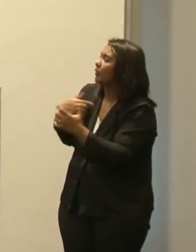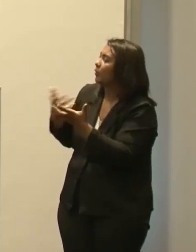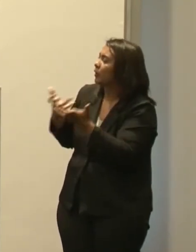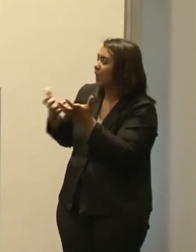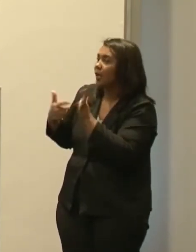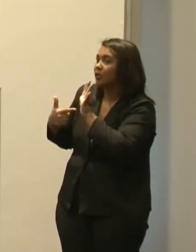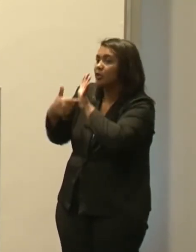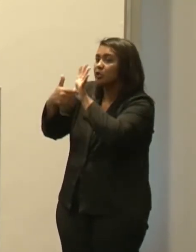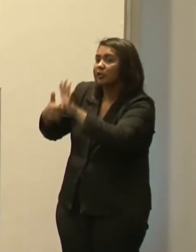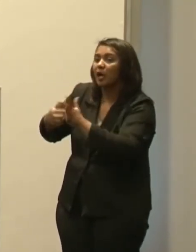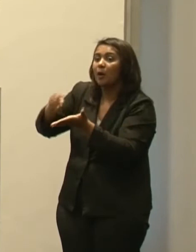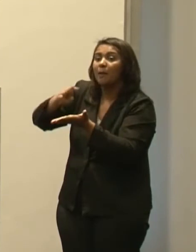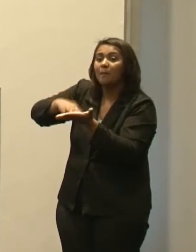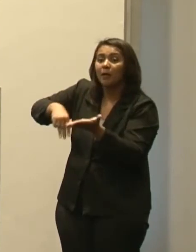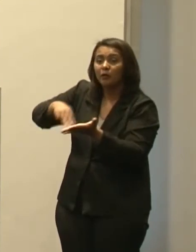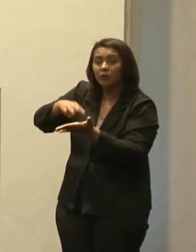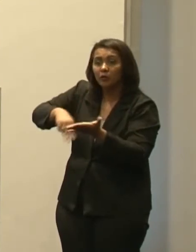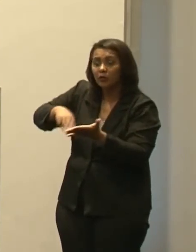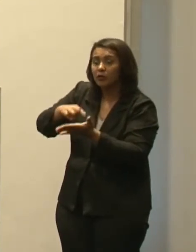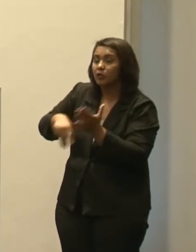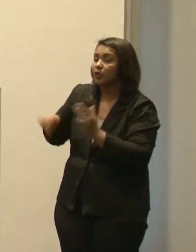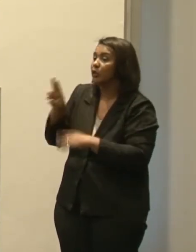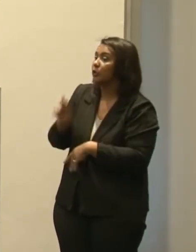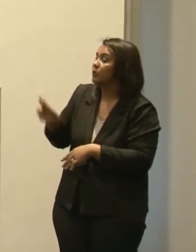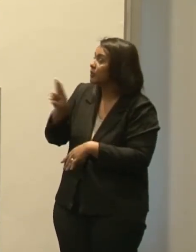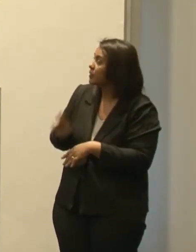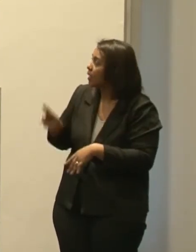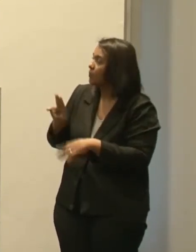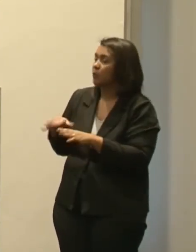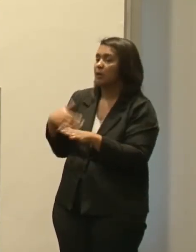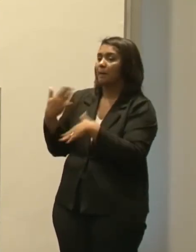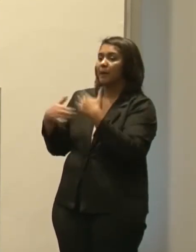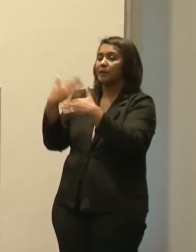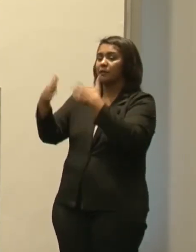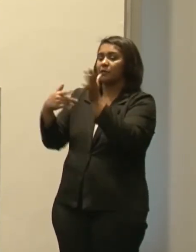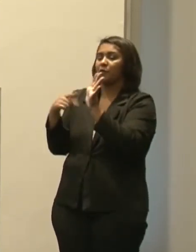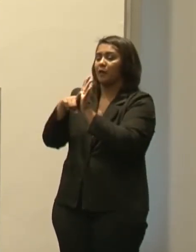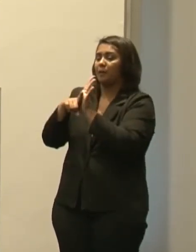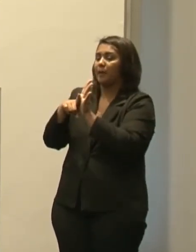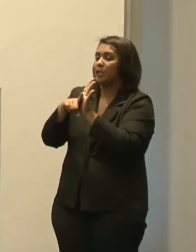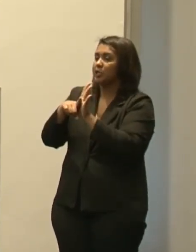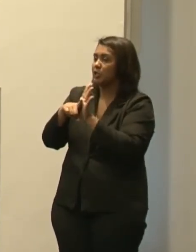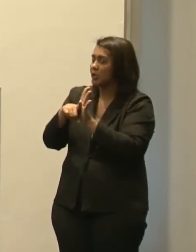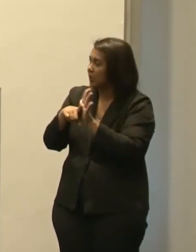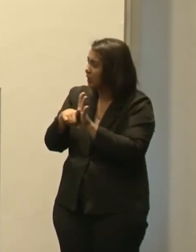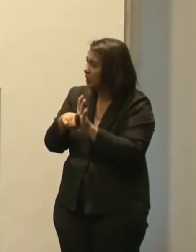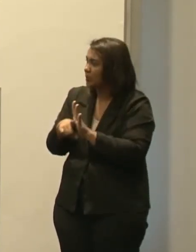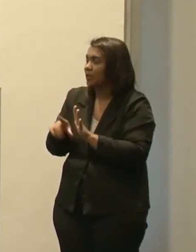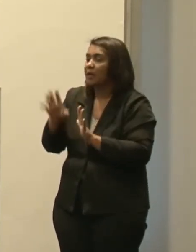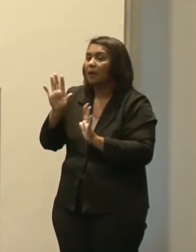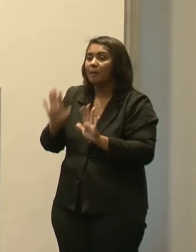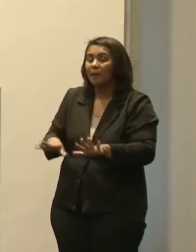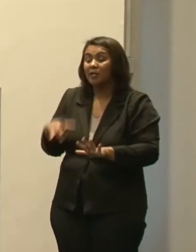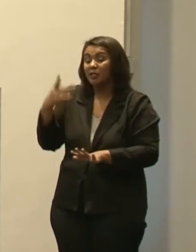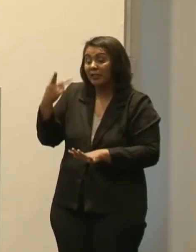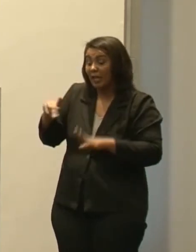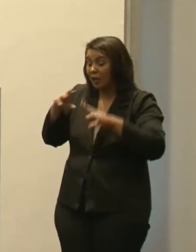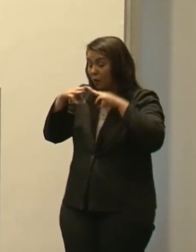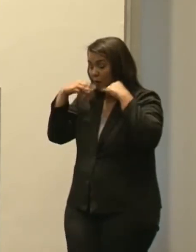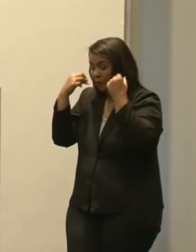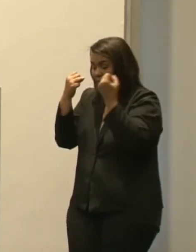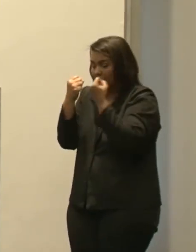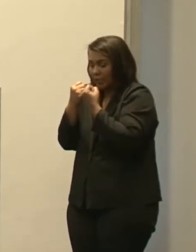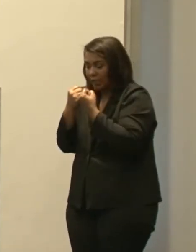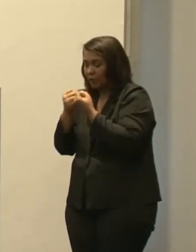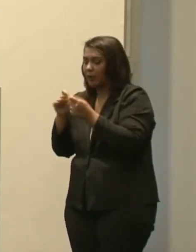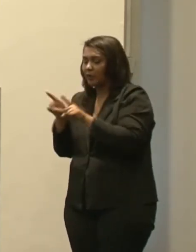a metodologia que a gente, então, utilizou para desenvolver essa pesquisa, mas na perspectiva do oficineiro e